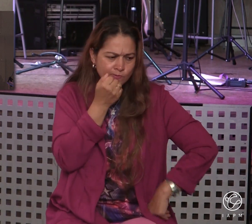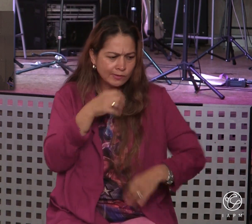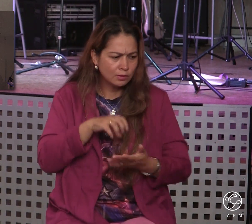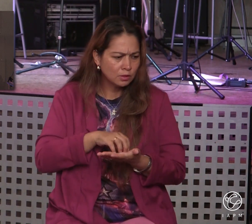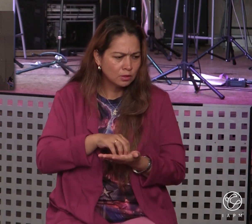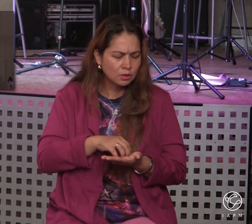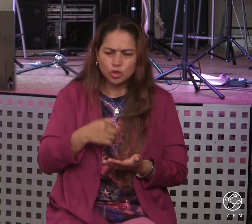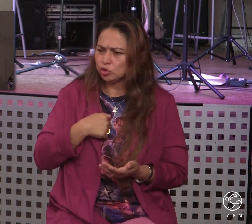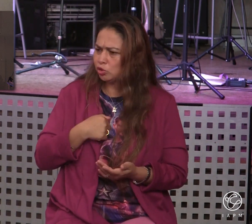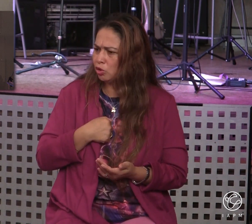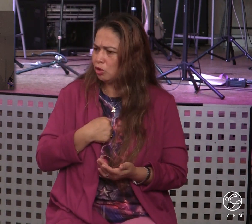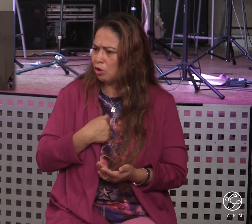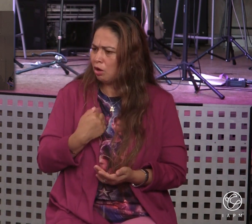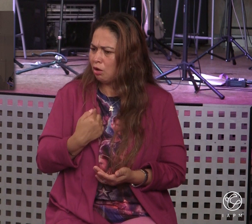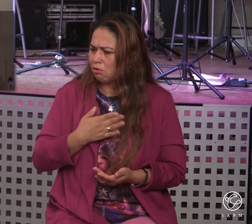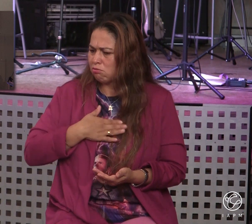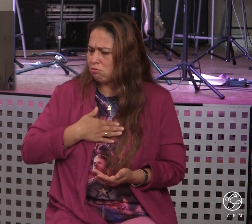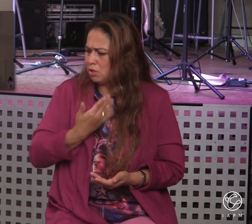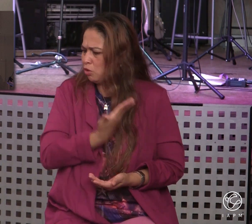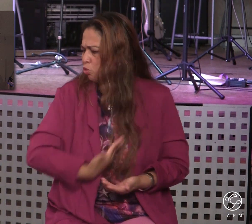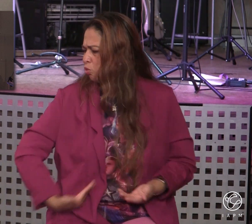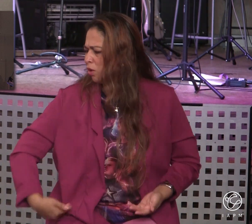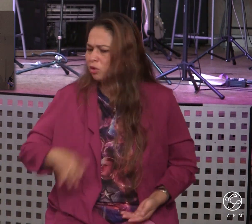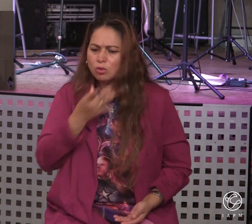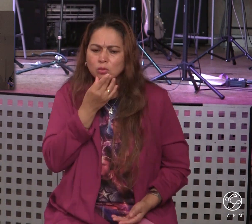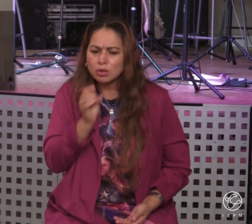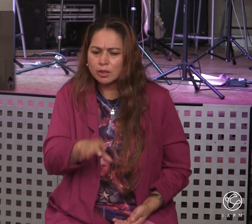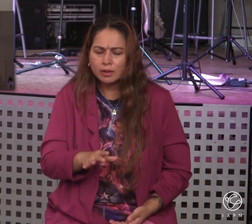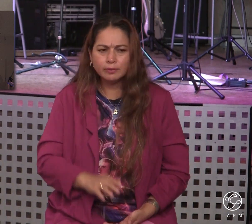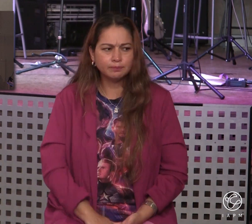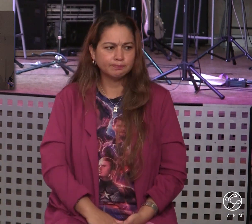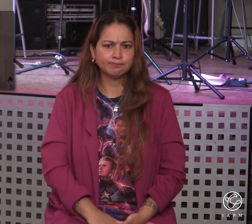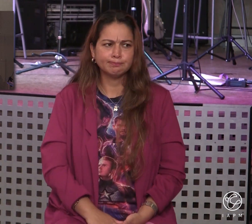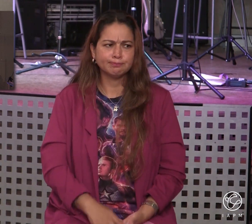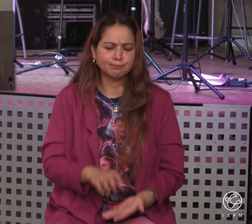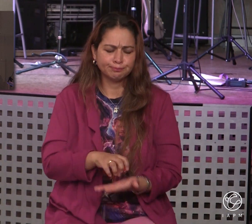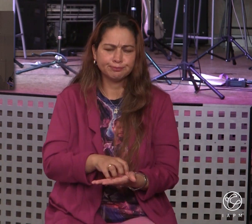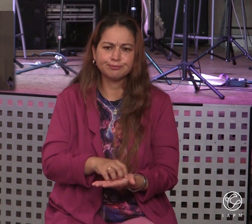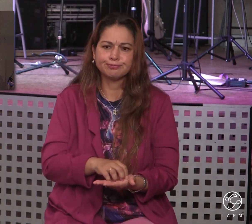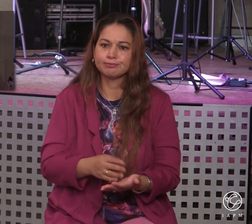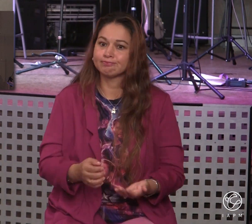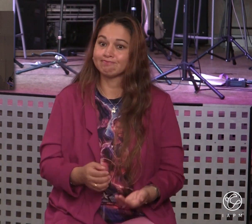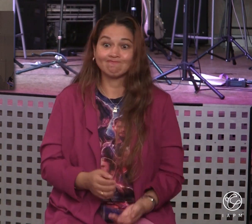te repito, esto va de Él, de Jesucristo.